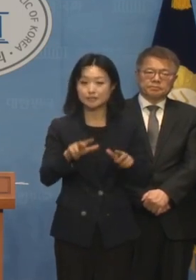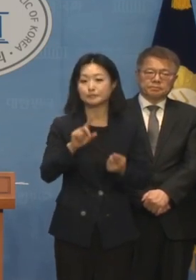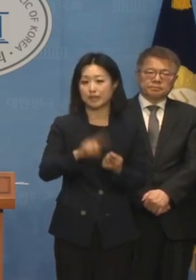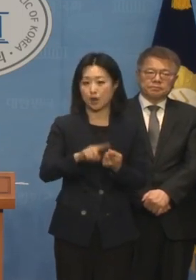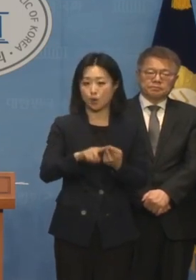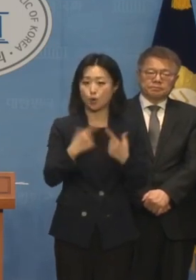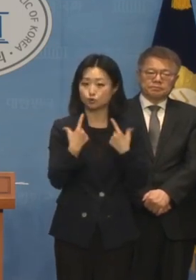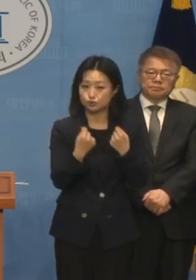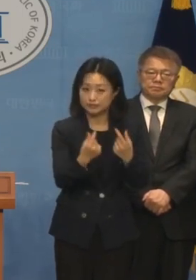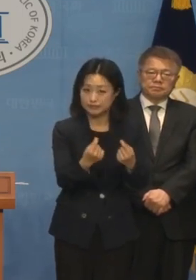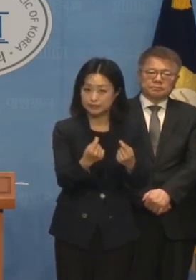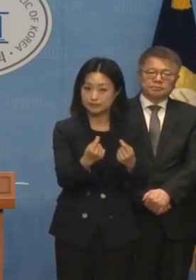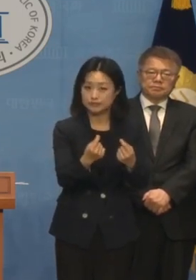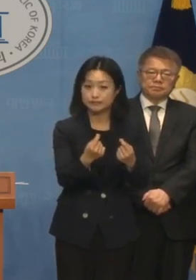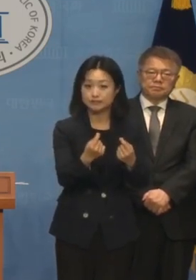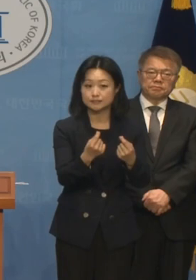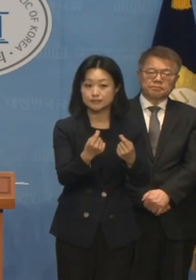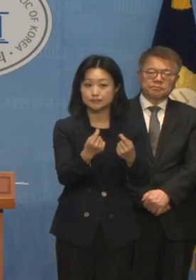현행대로